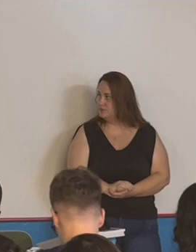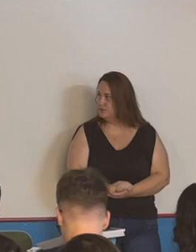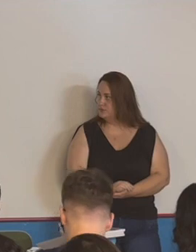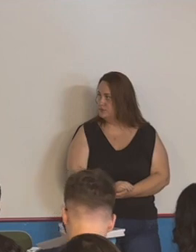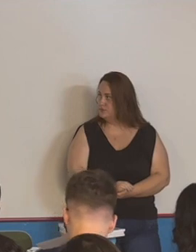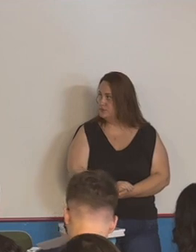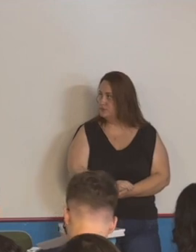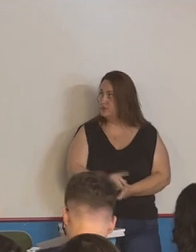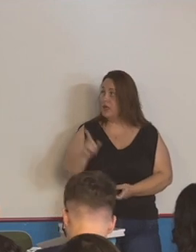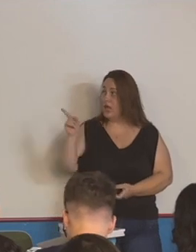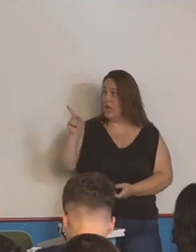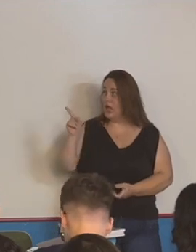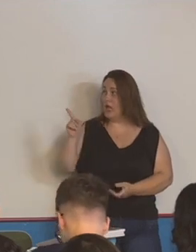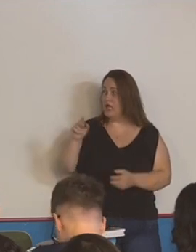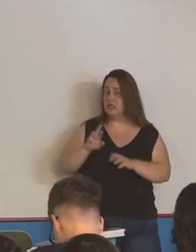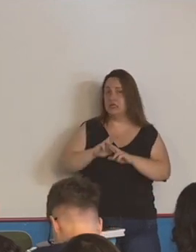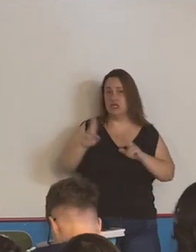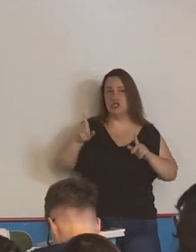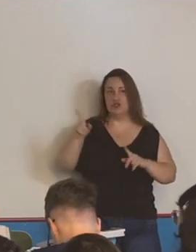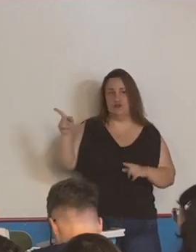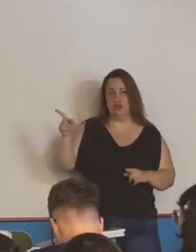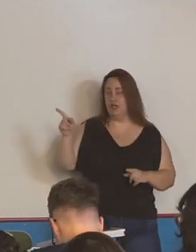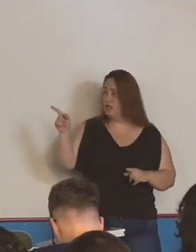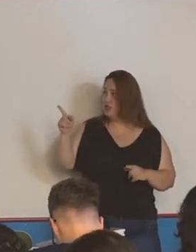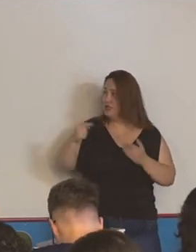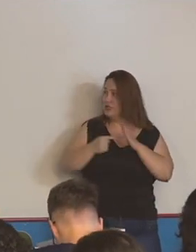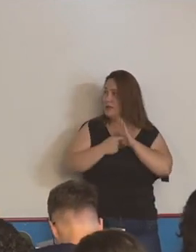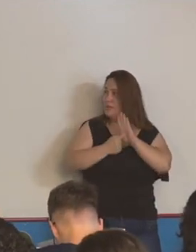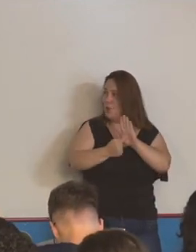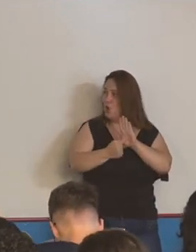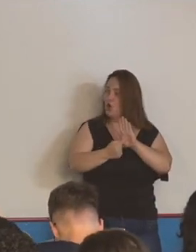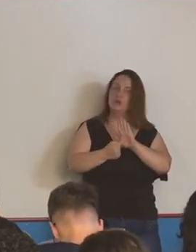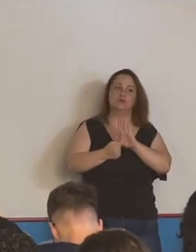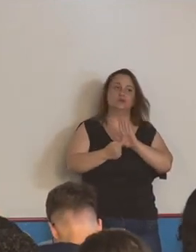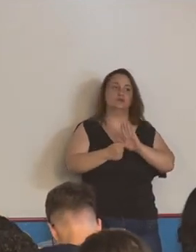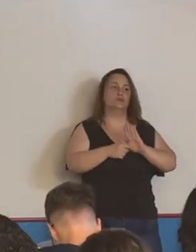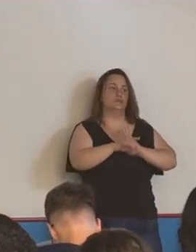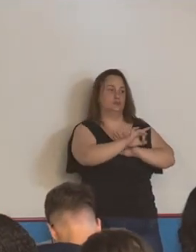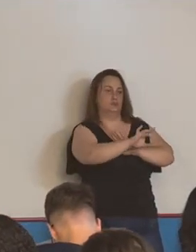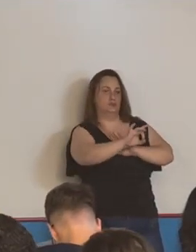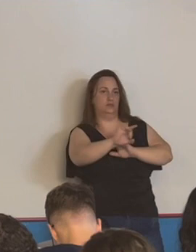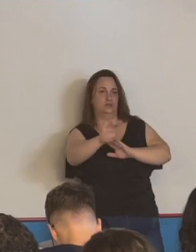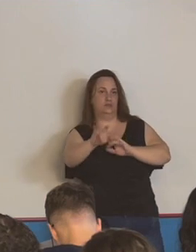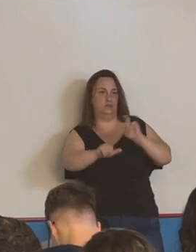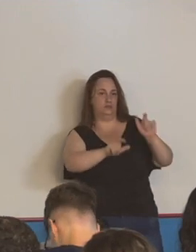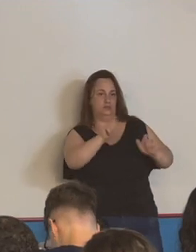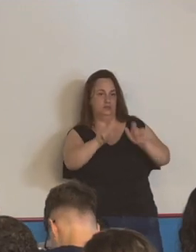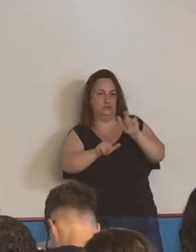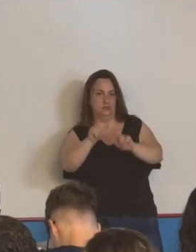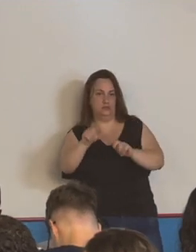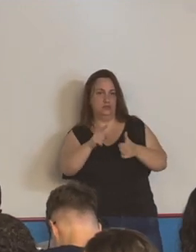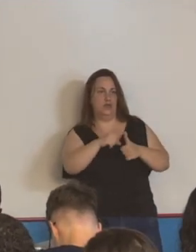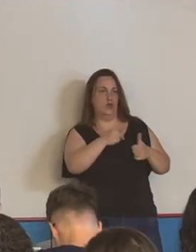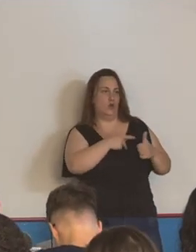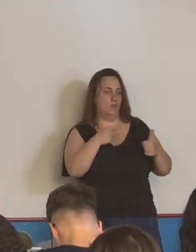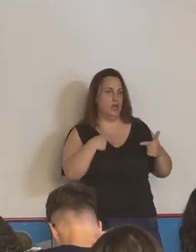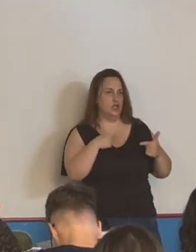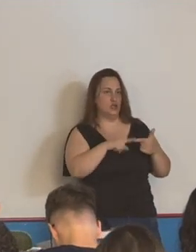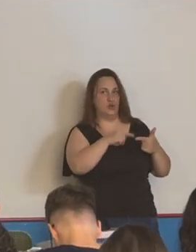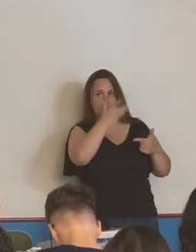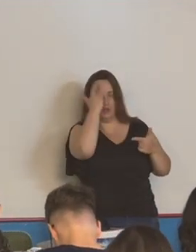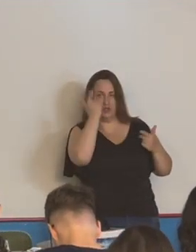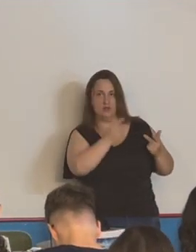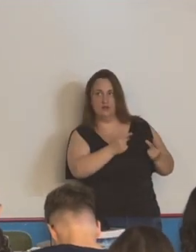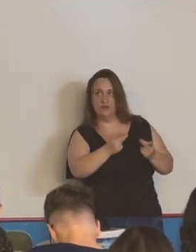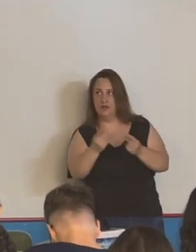Isso aqui já é uma tela que fala desses personagens, né? Pastor, traficante, esses